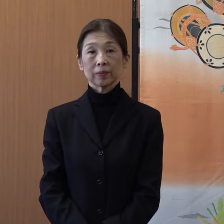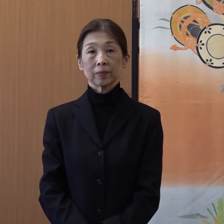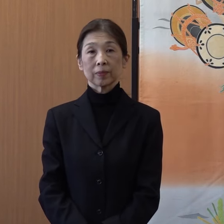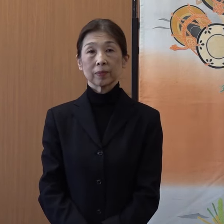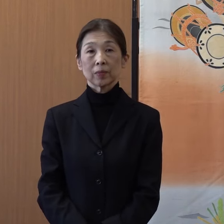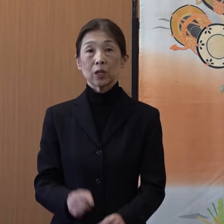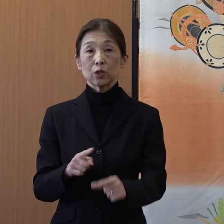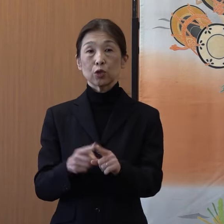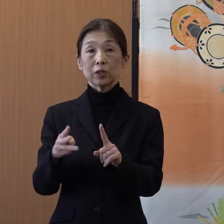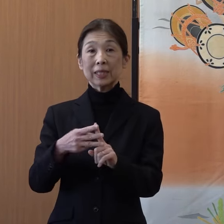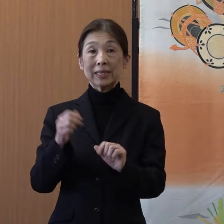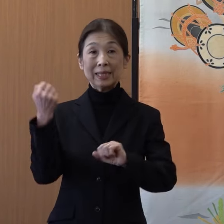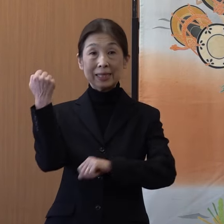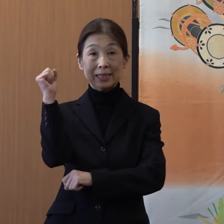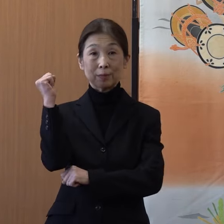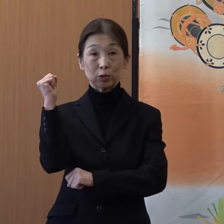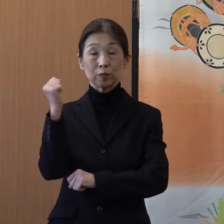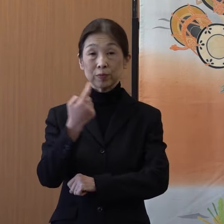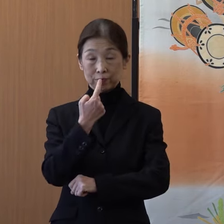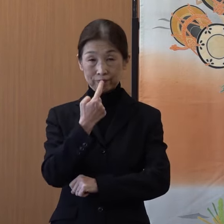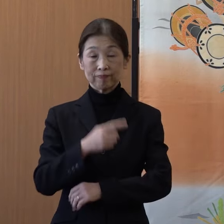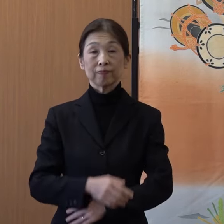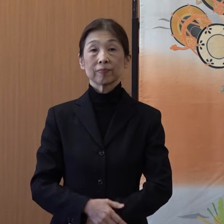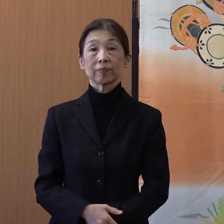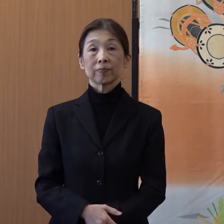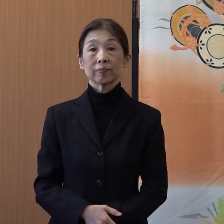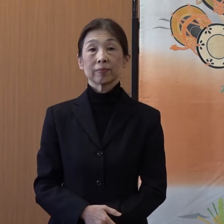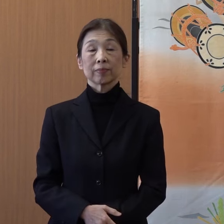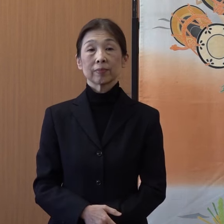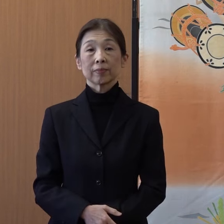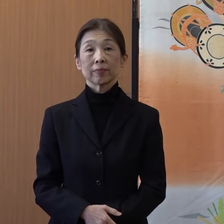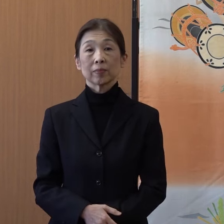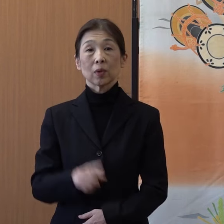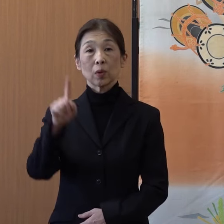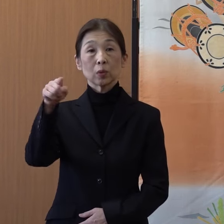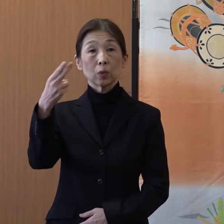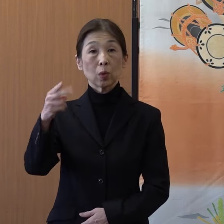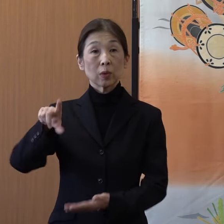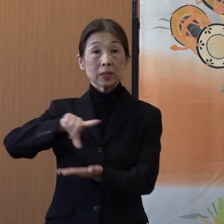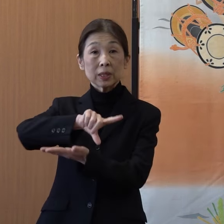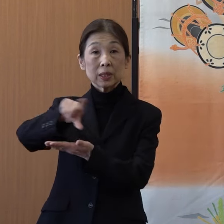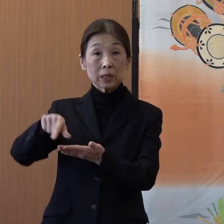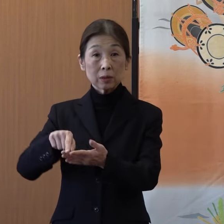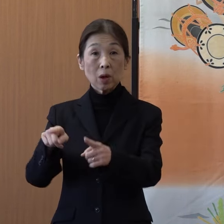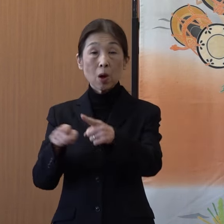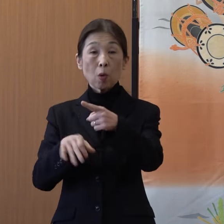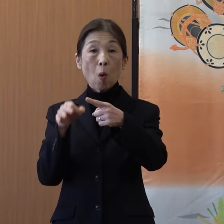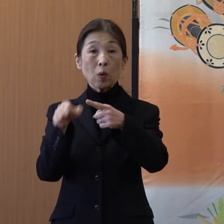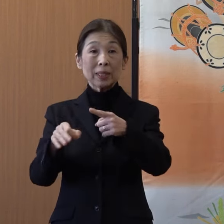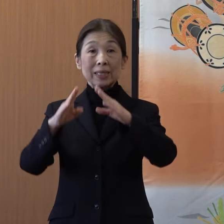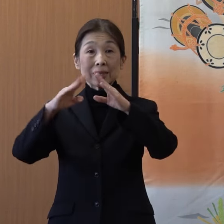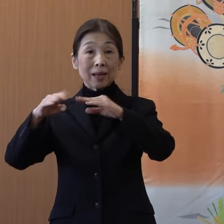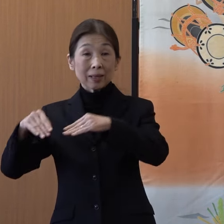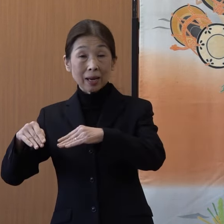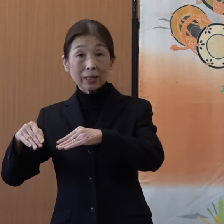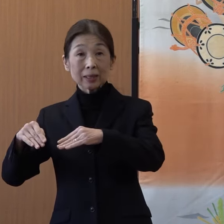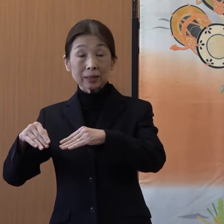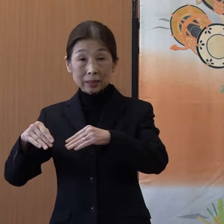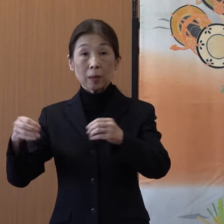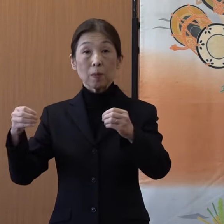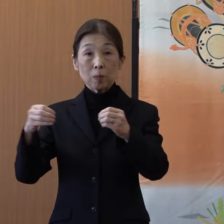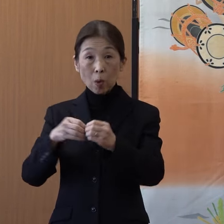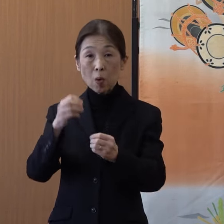中日新聞の岩本です。お願いします。 はい、お願いします。 能登地区の公費開拓に伴う災害廃棄物処理